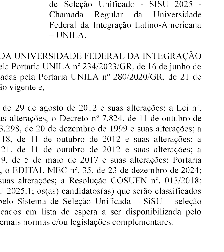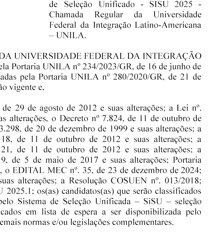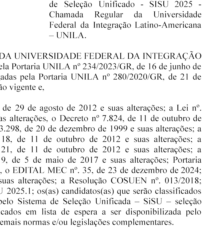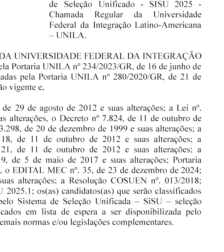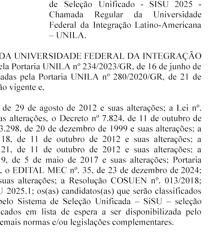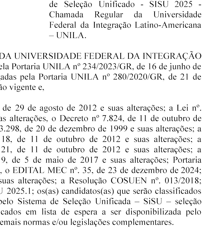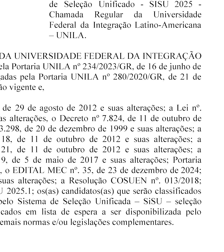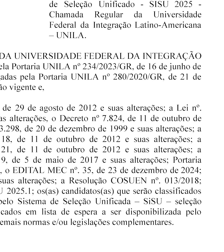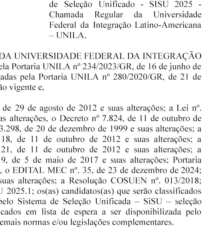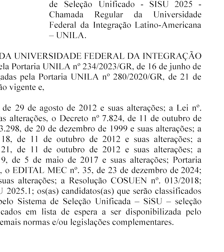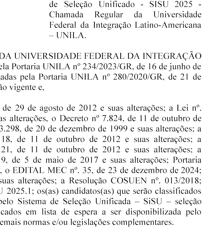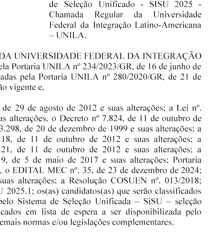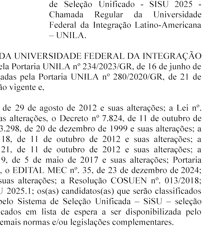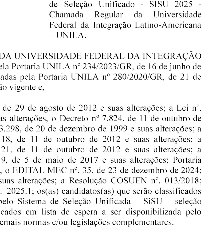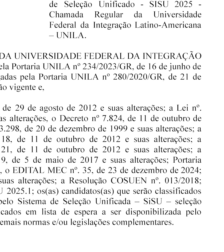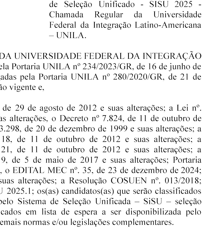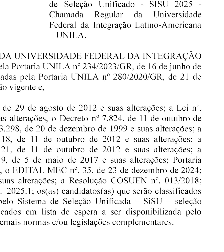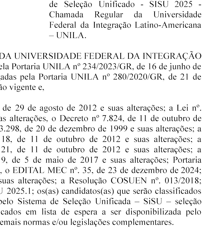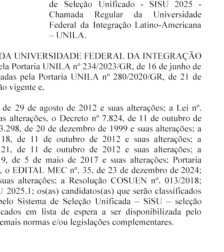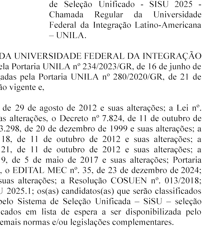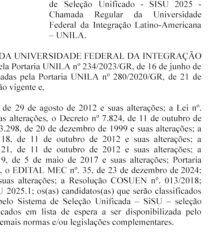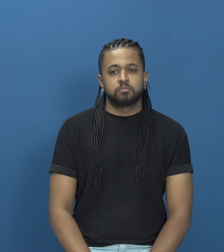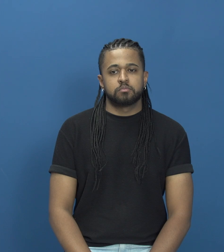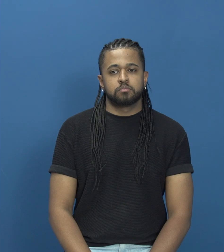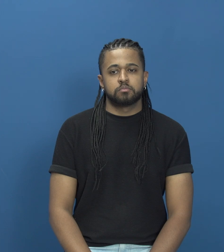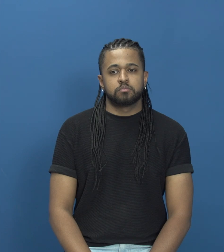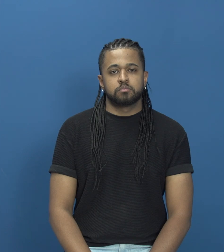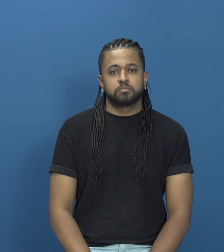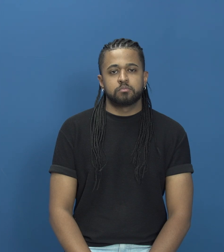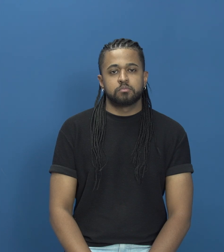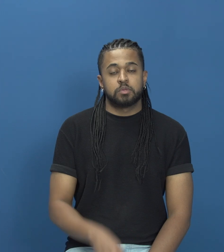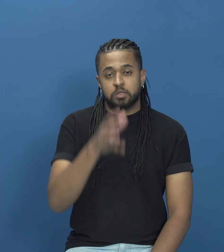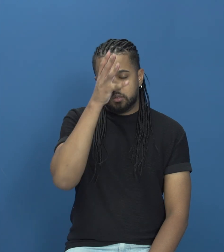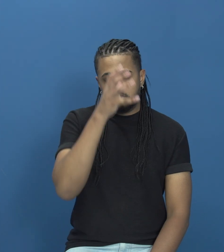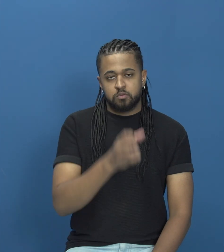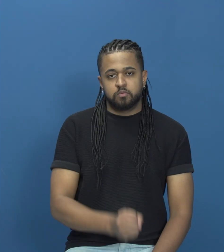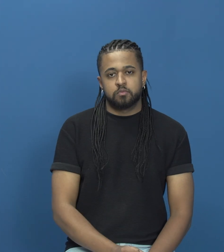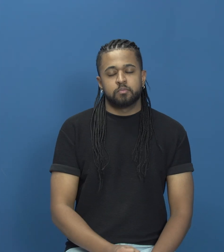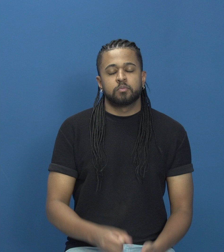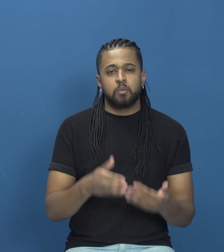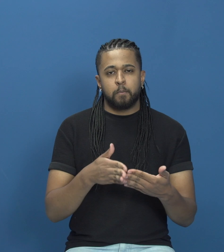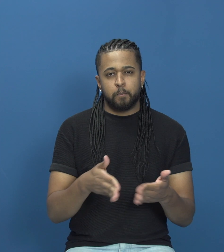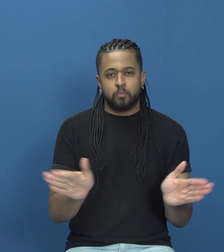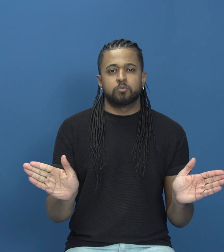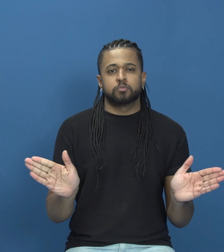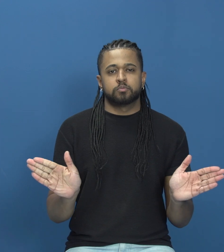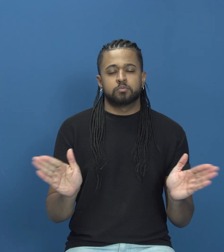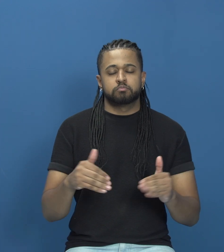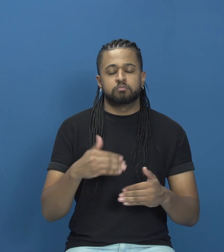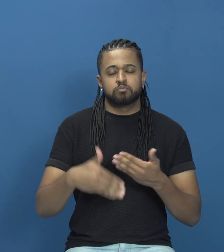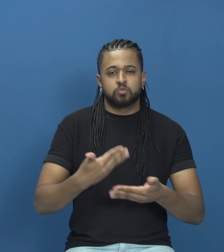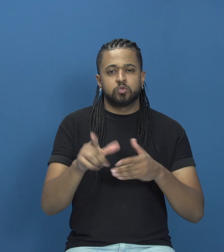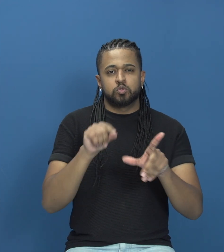demais normas e ou legislações complementares. Resolve tornar pública a abertura do